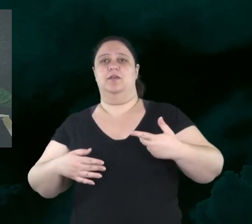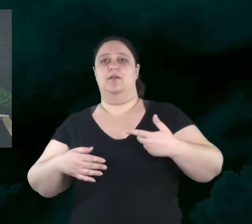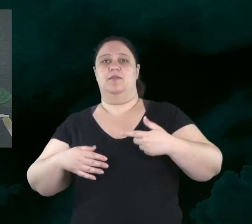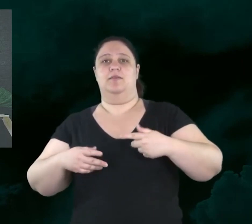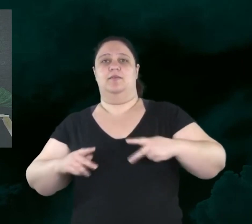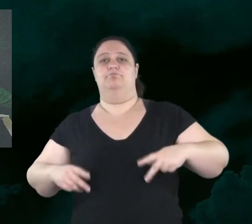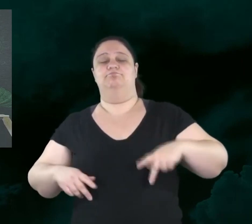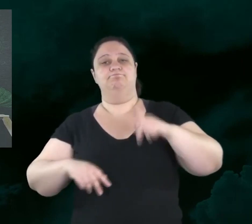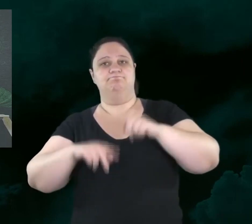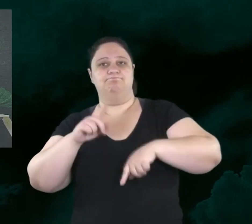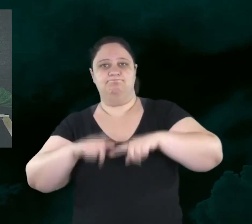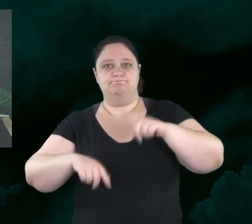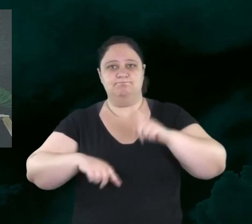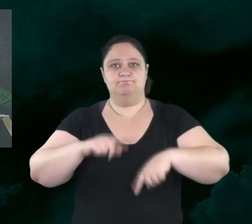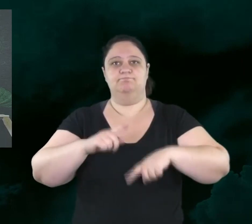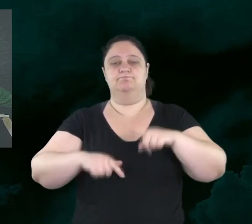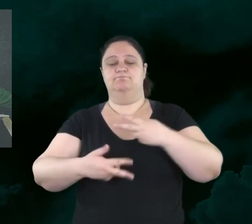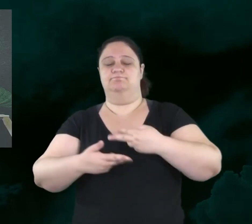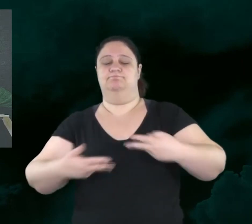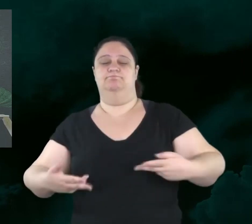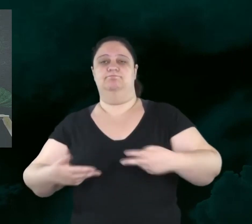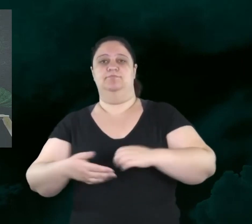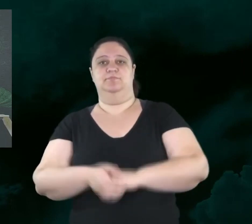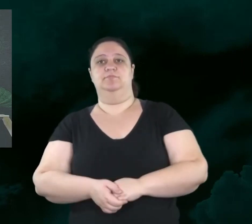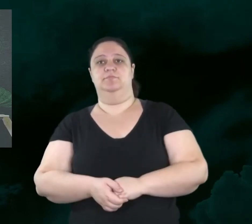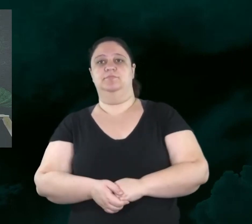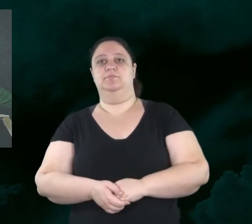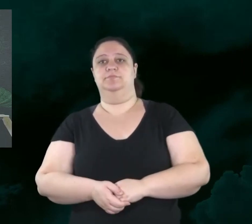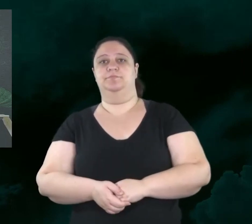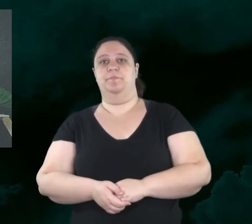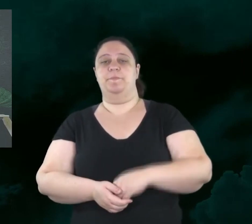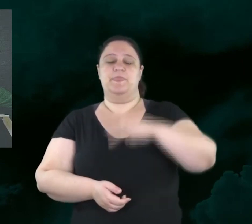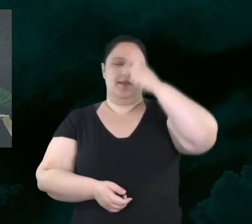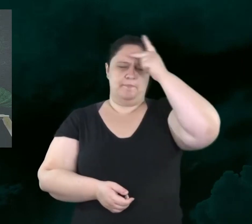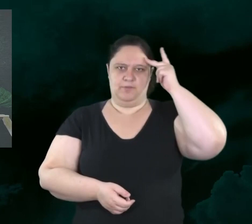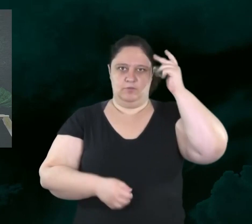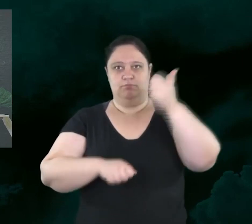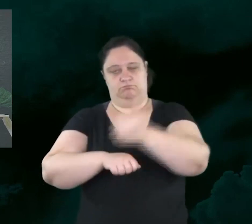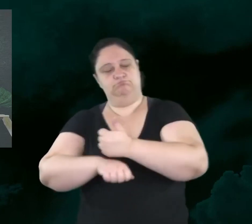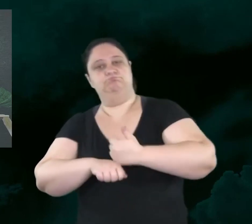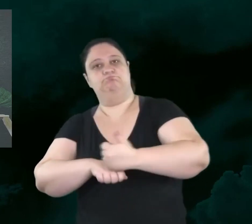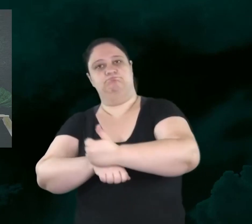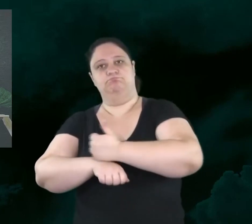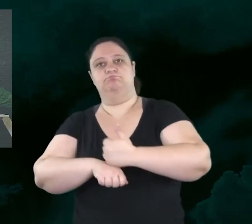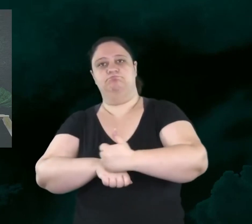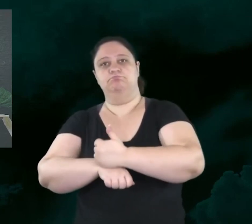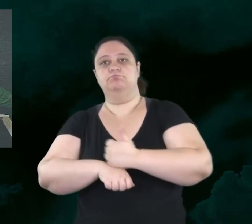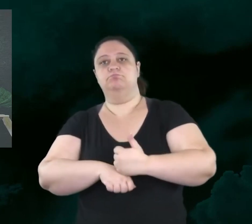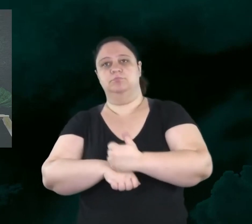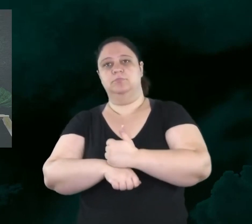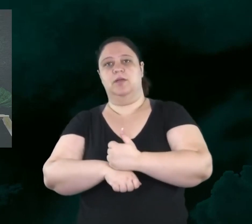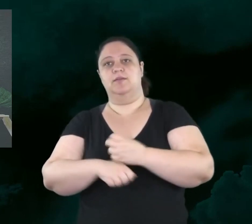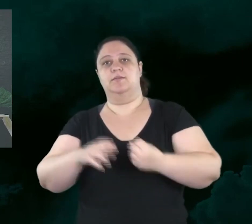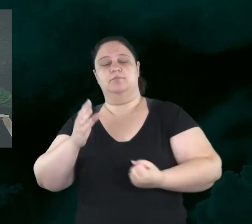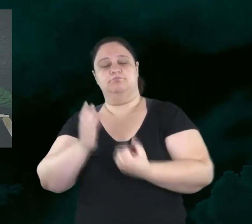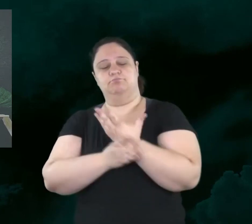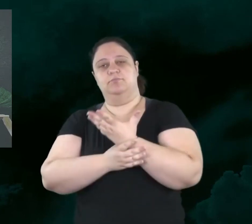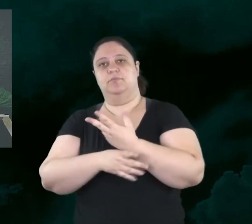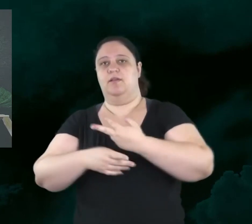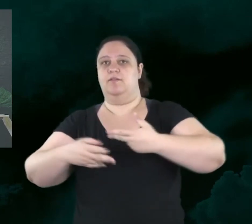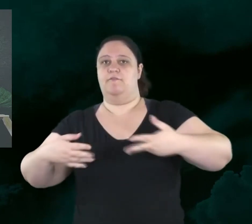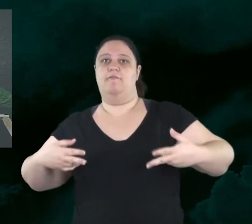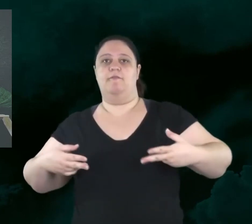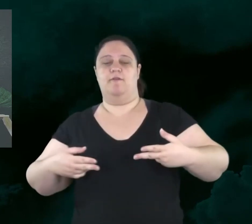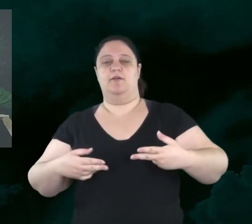um número muito grande de designers, né, tecnológicos, os projetistas,